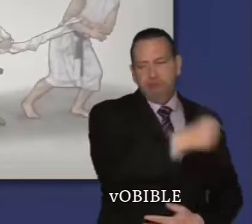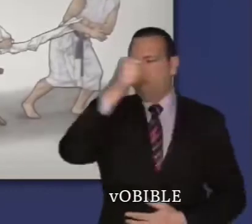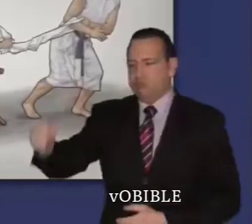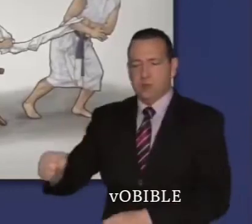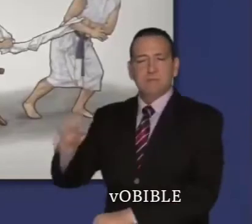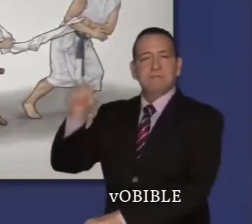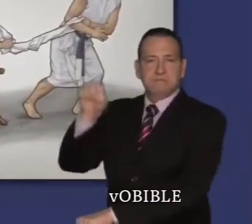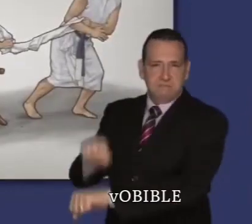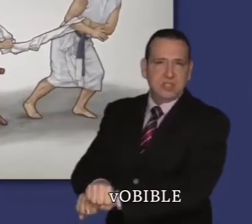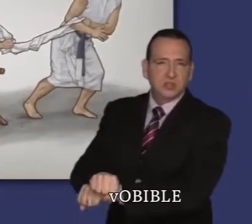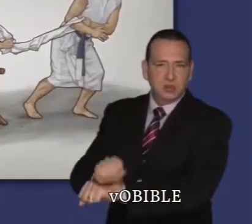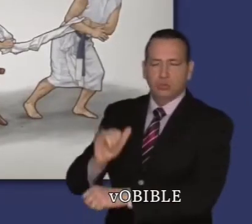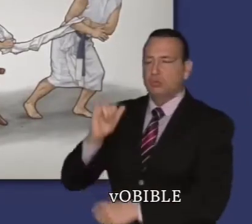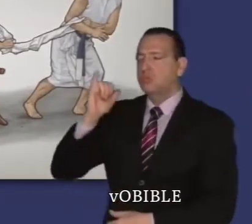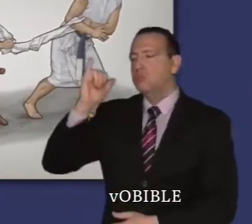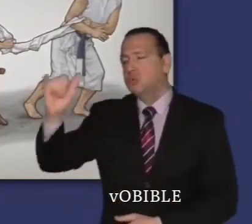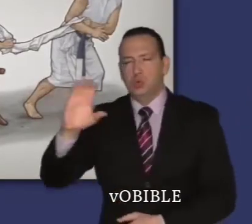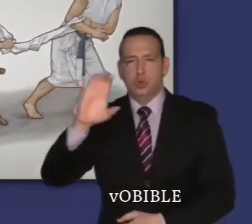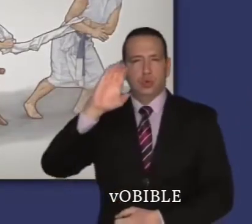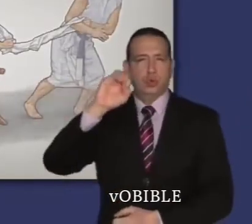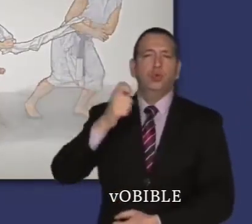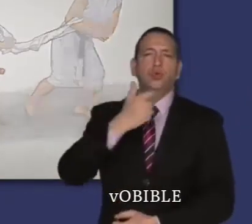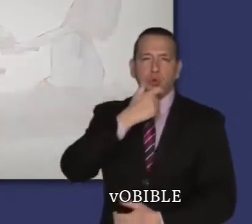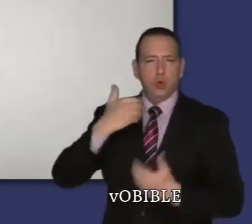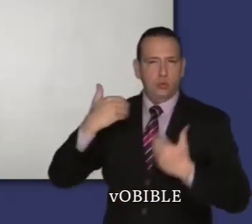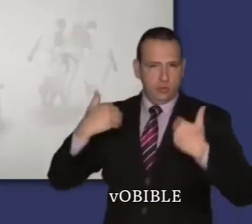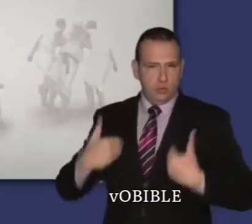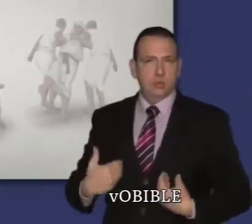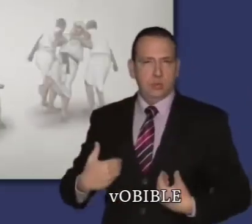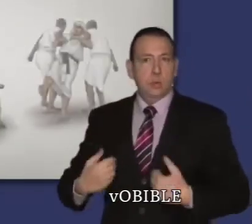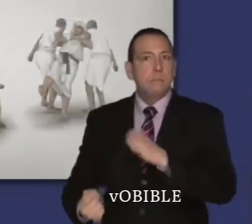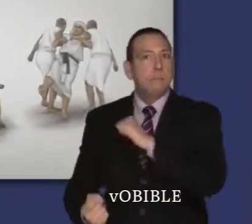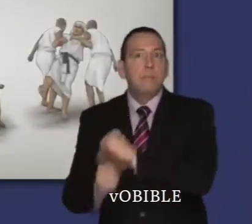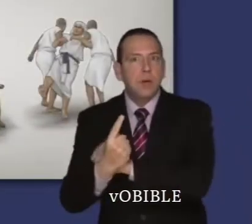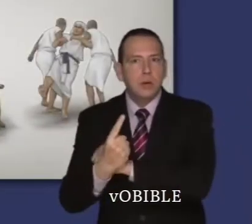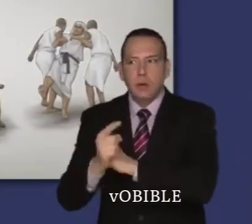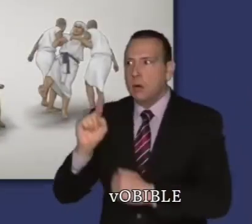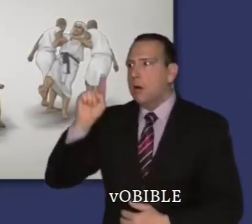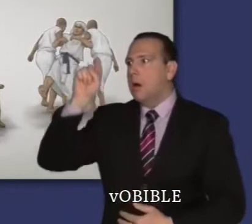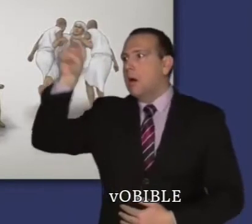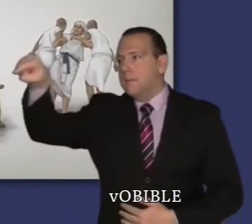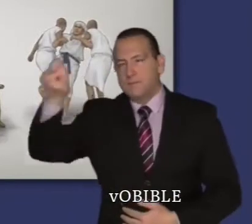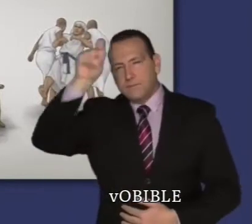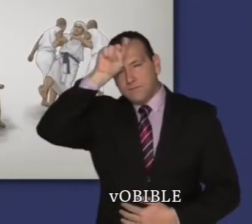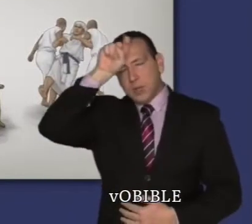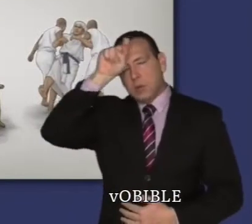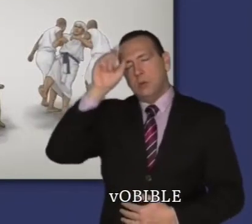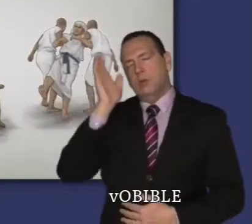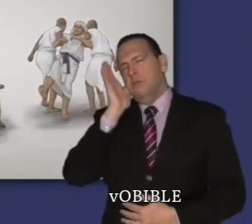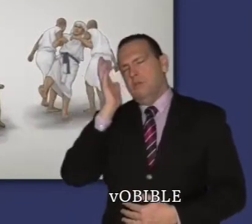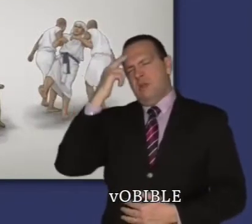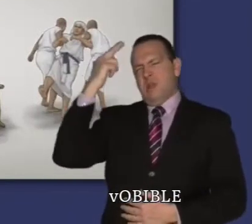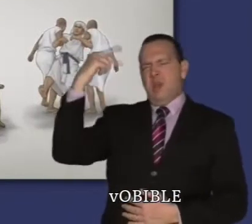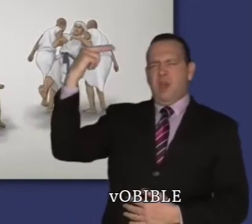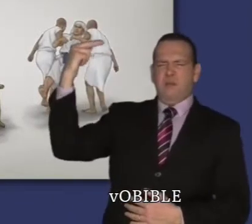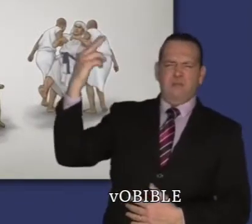essaie de séduire Joseph, mais sans succès. Elle l'accuse alors de tentative de viol et il est emprisonné.